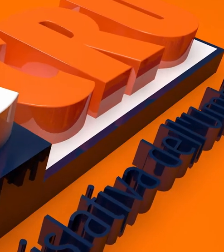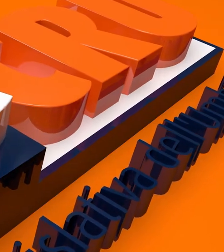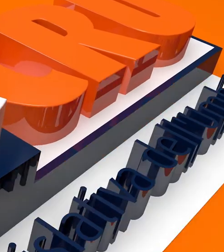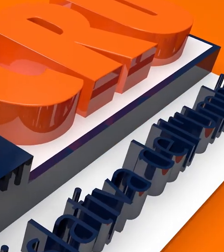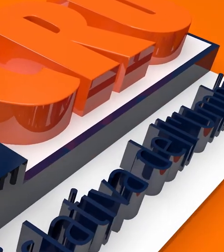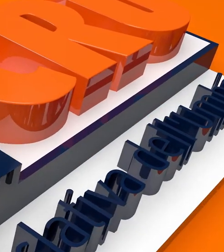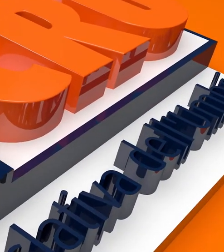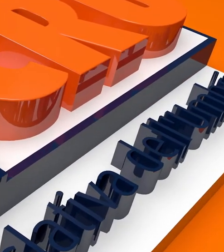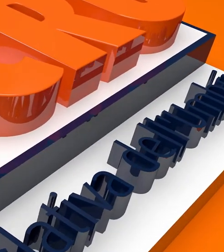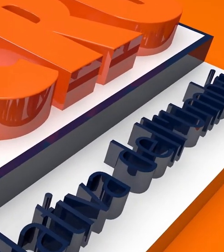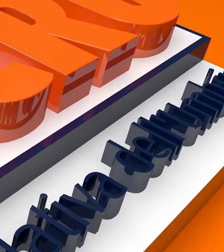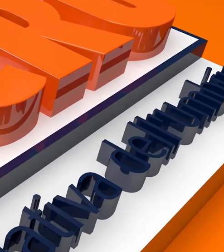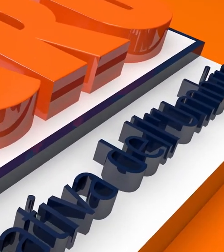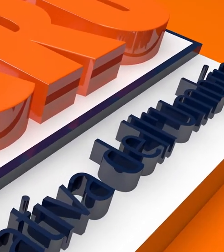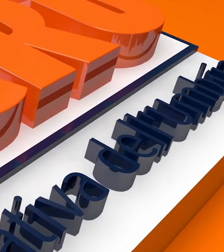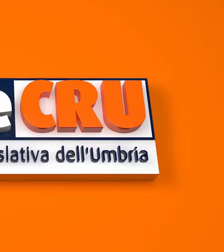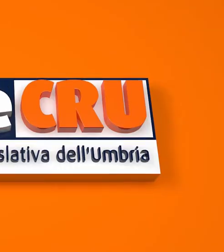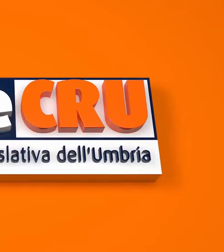Musica